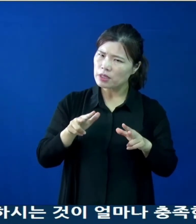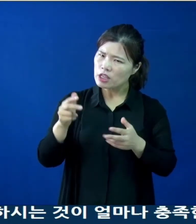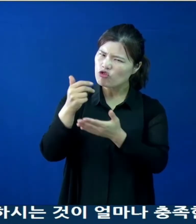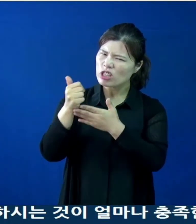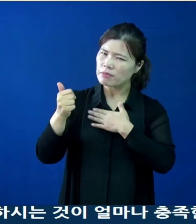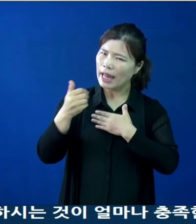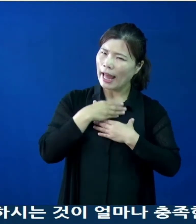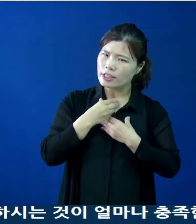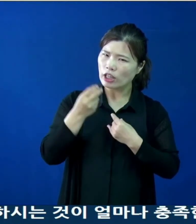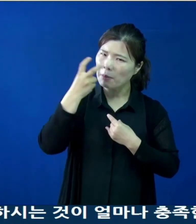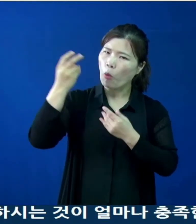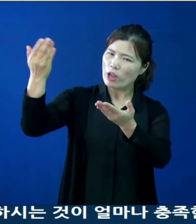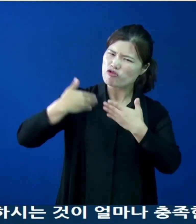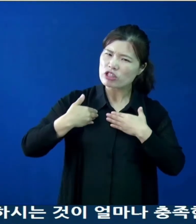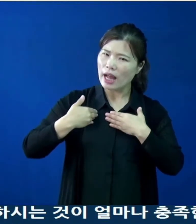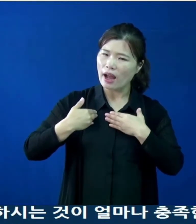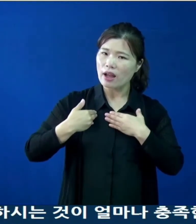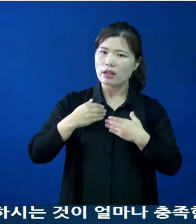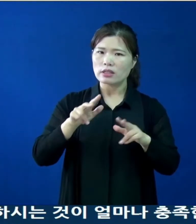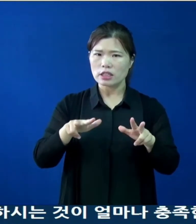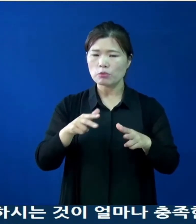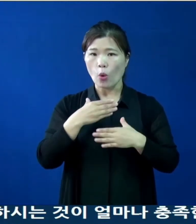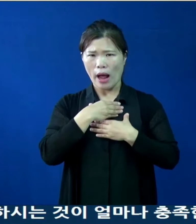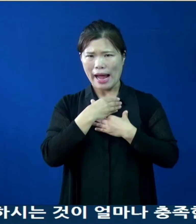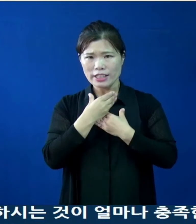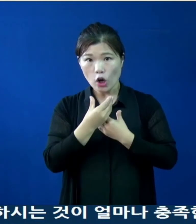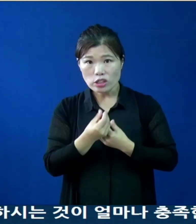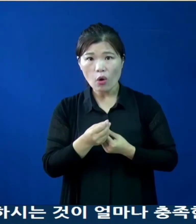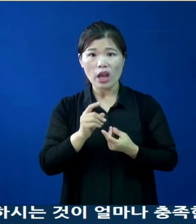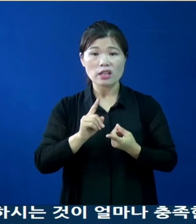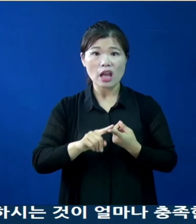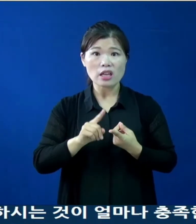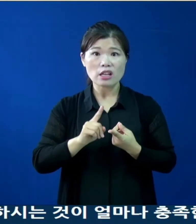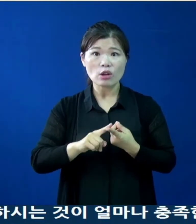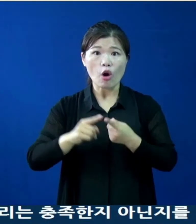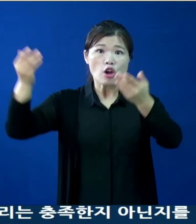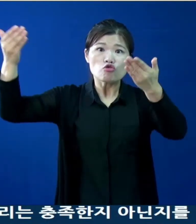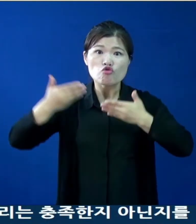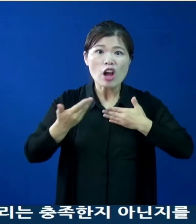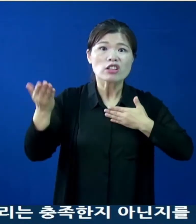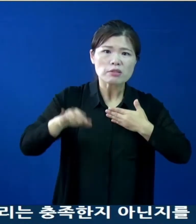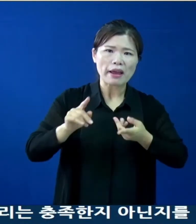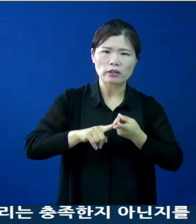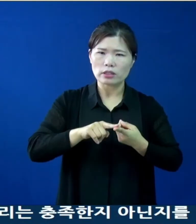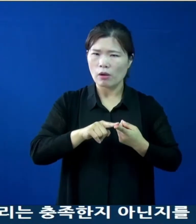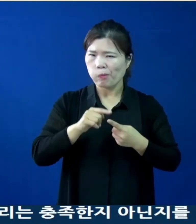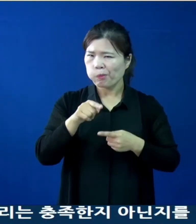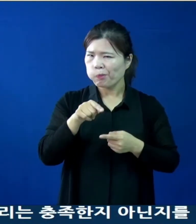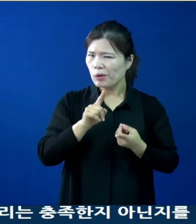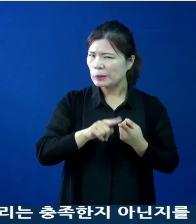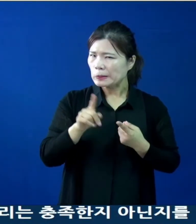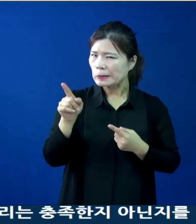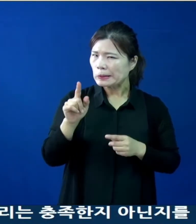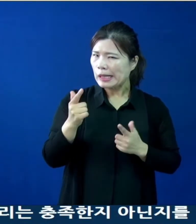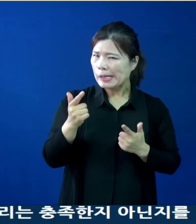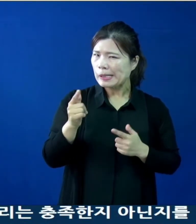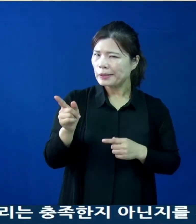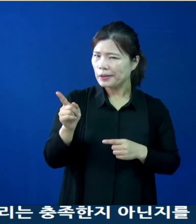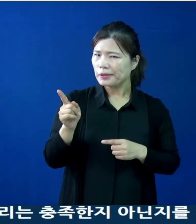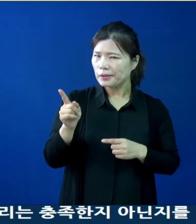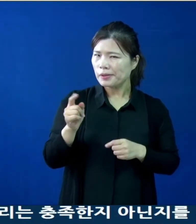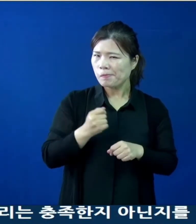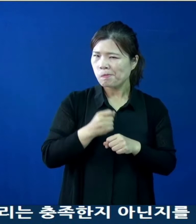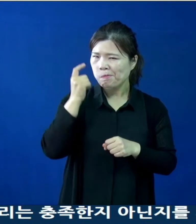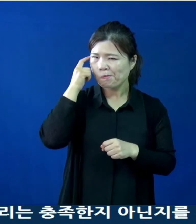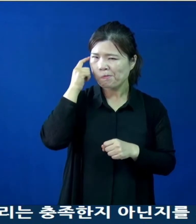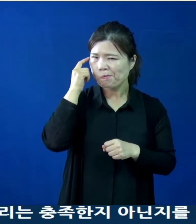충분한 안전성을 보장해 주셨는데 그것을 의심하면서 거기에 그냥 쭈구리하고 앉아있는,